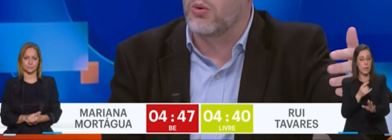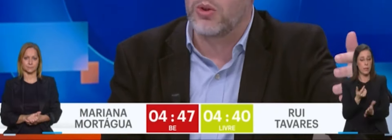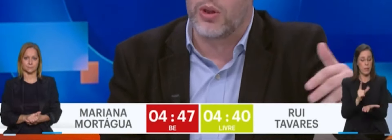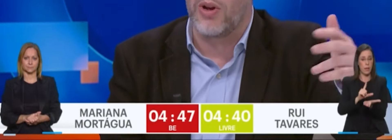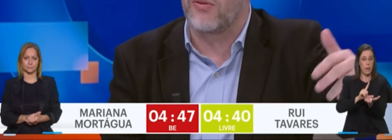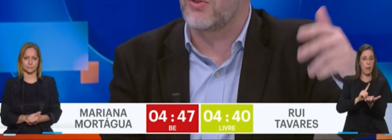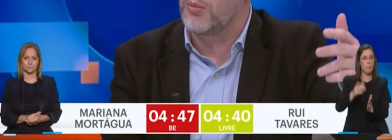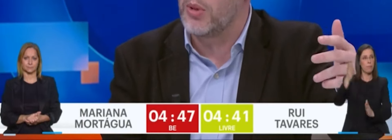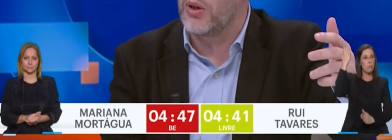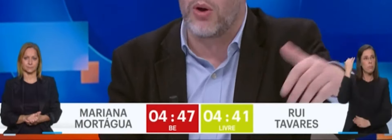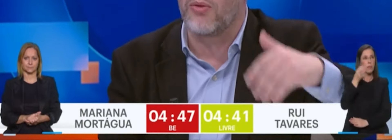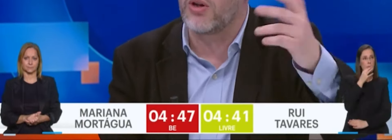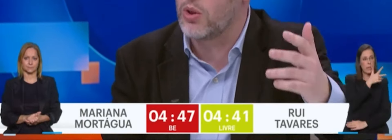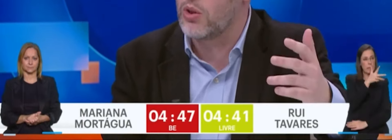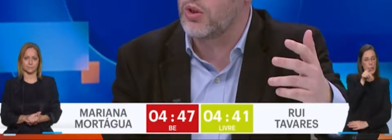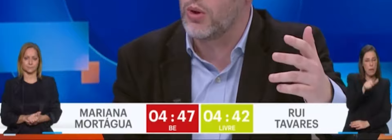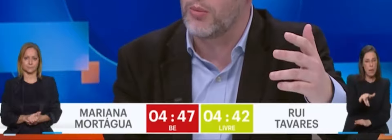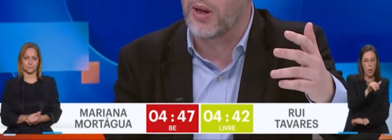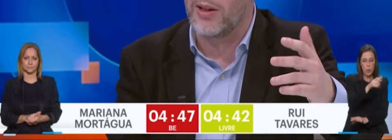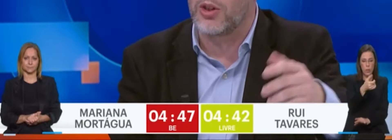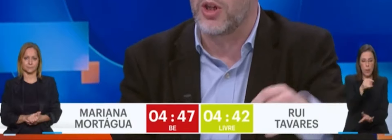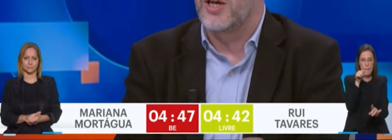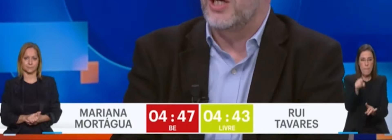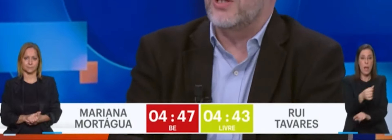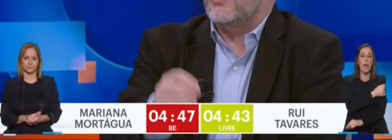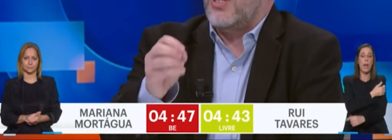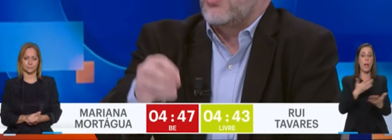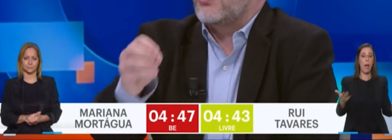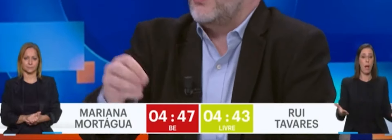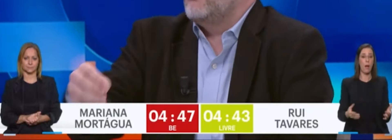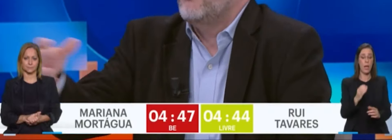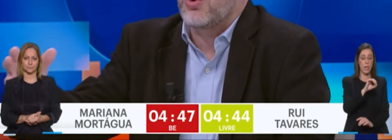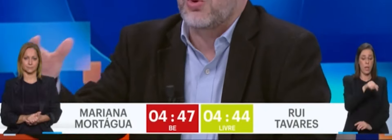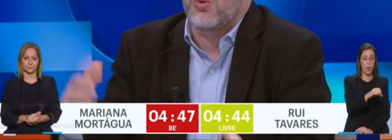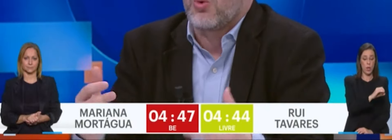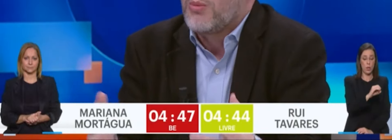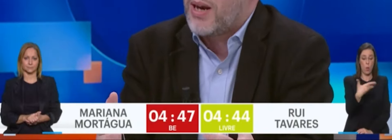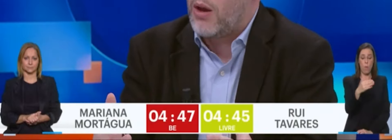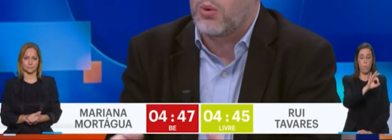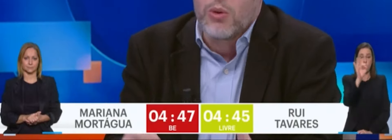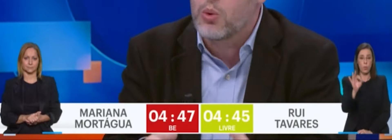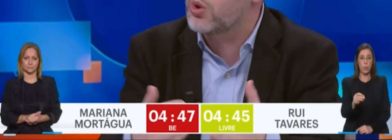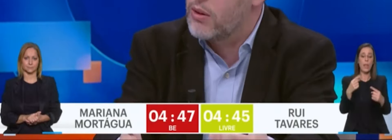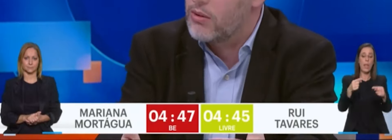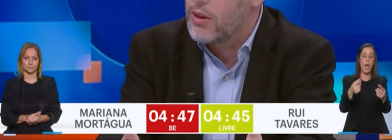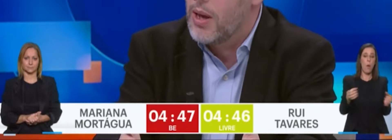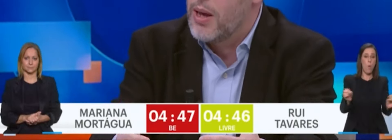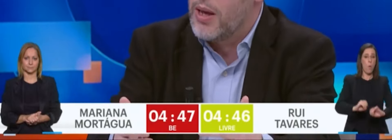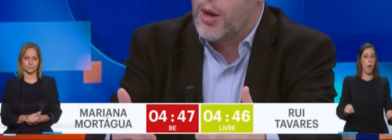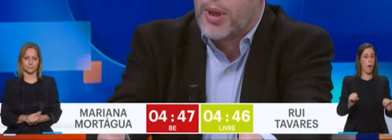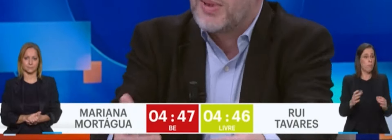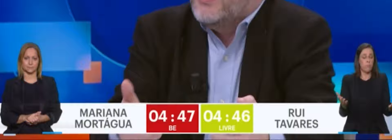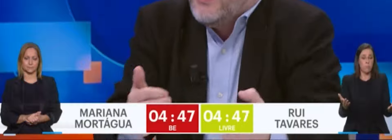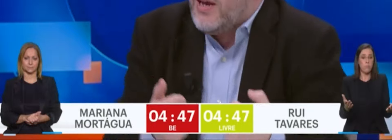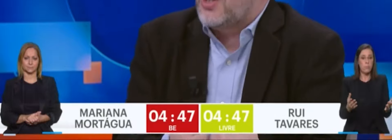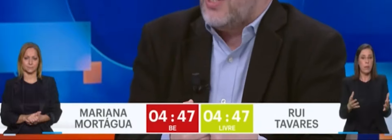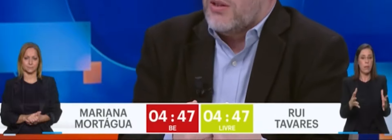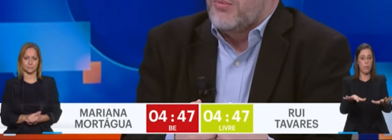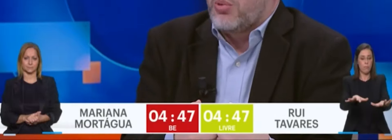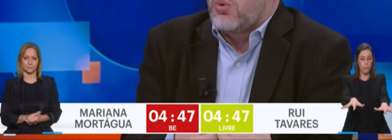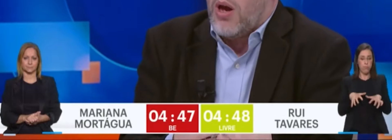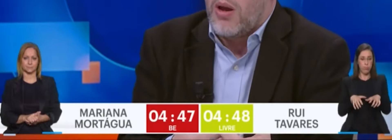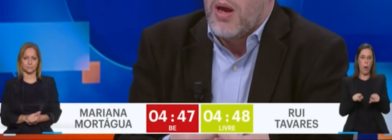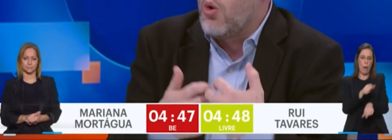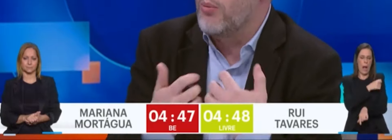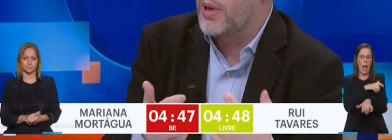Liberal aqui há un anos falava de 100.000 e agora fala 250.000 casas Isto é 0,01% do mercado que num instante a barataria essas